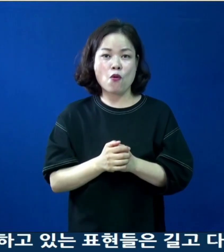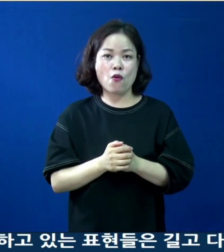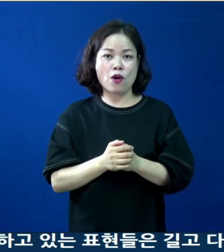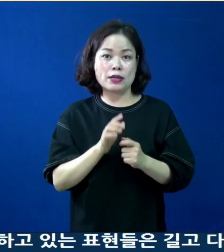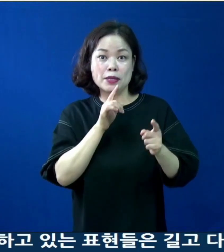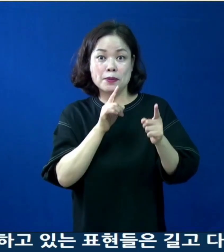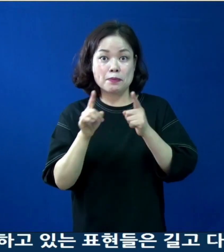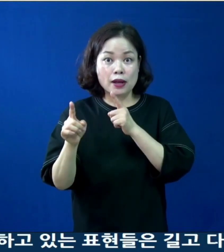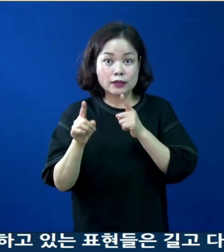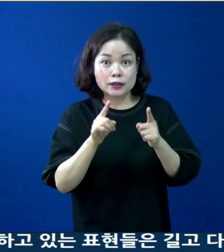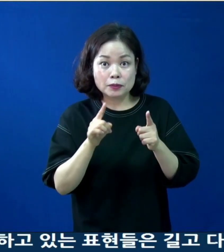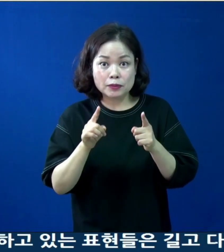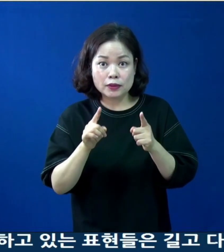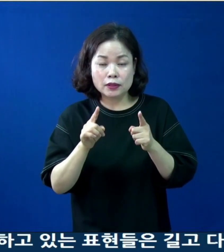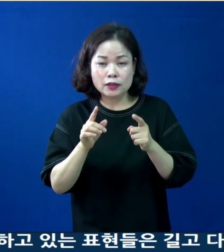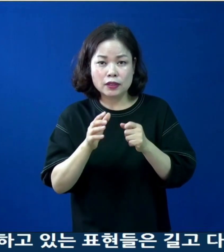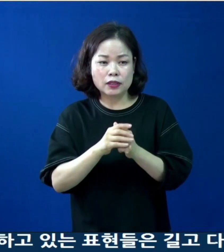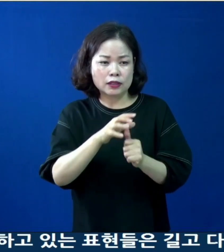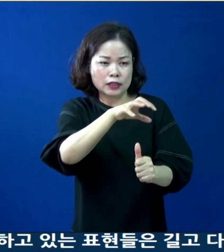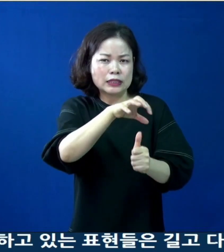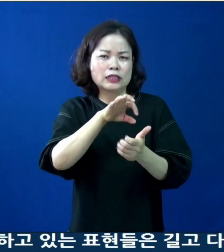이 말씀을